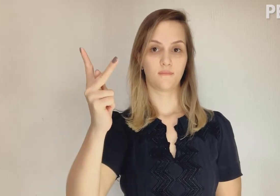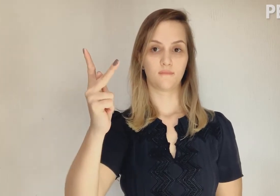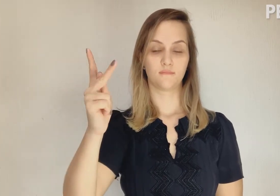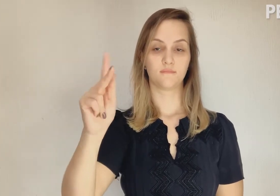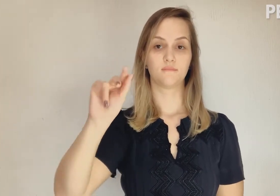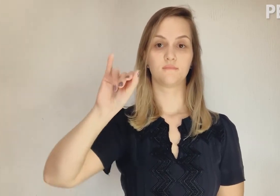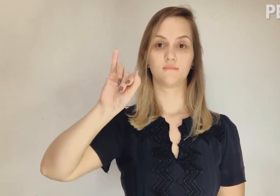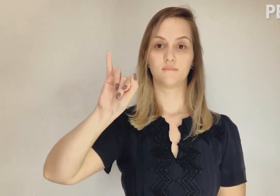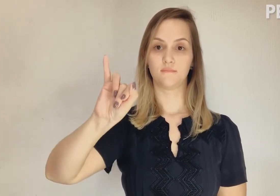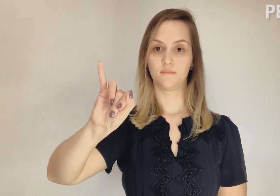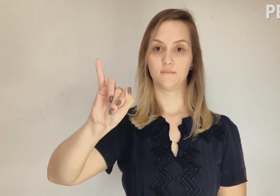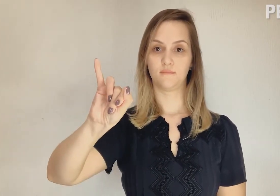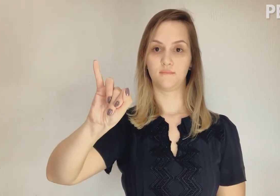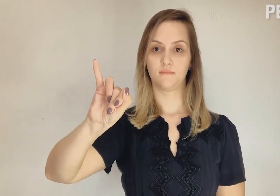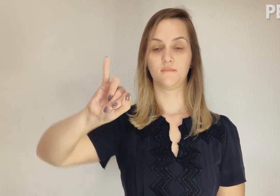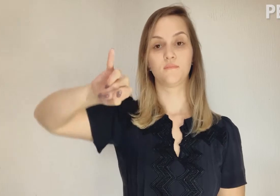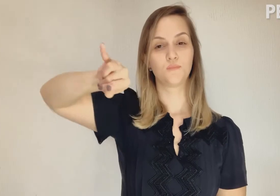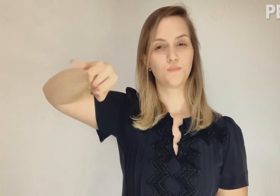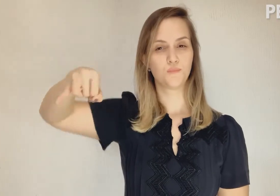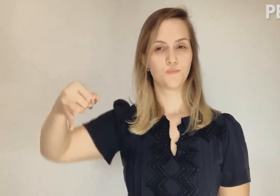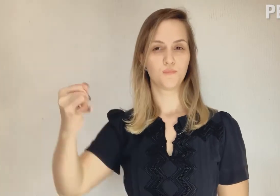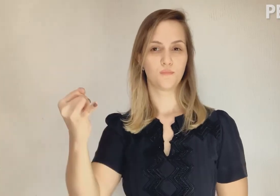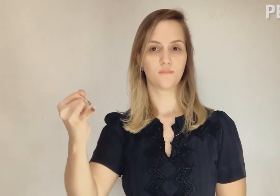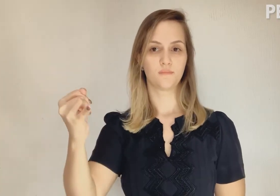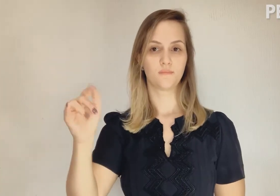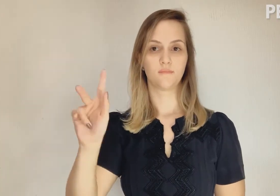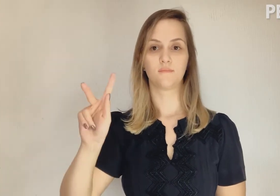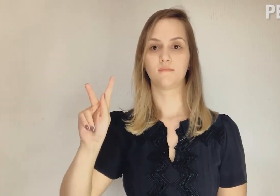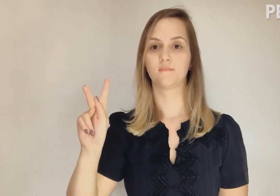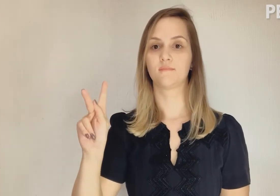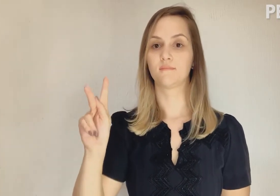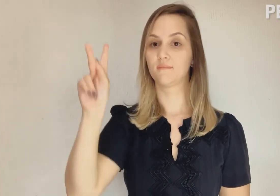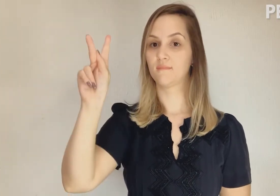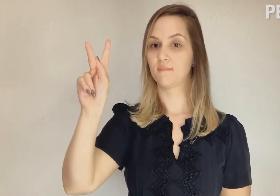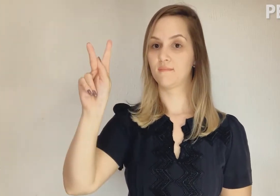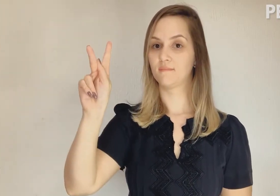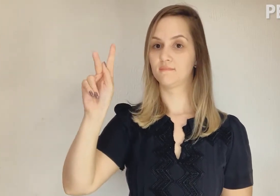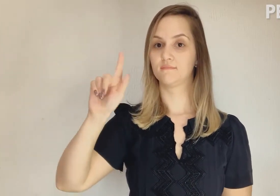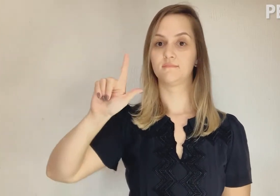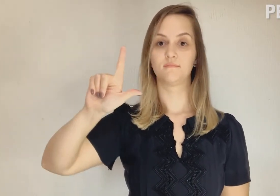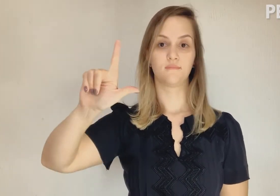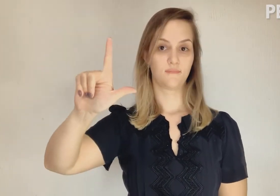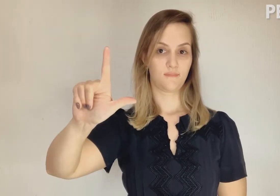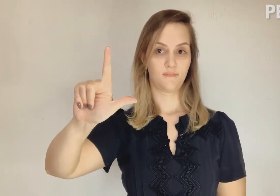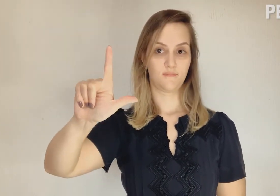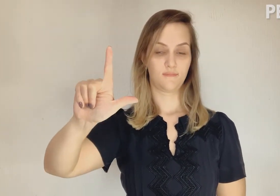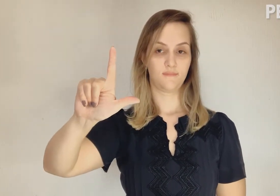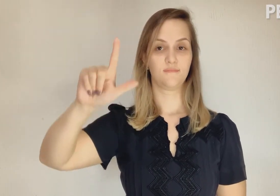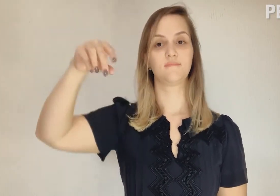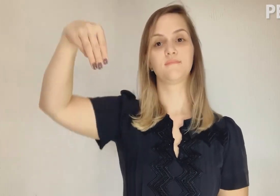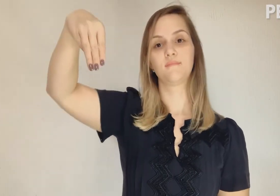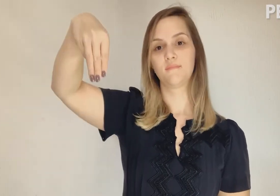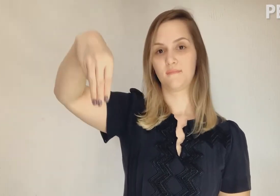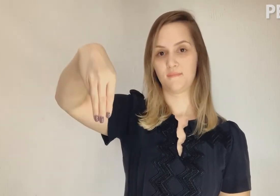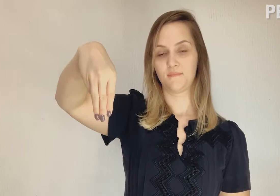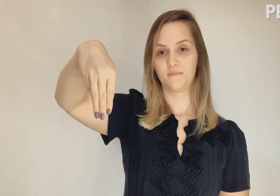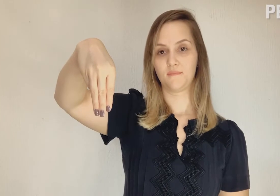H, I, J, K, L,